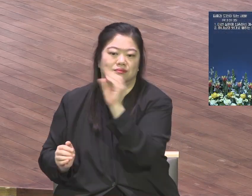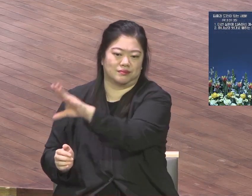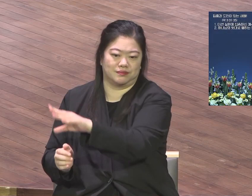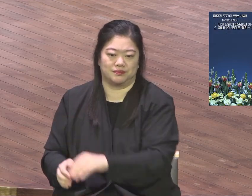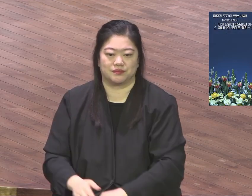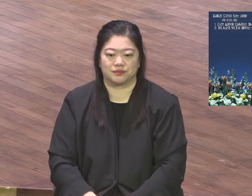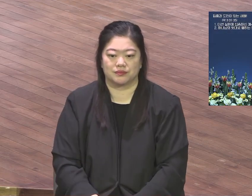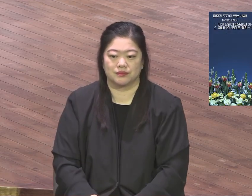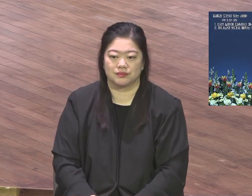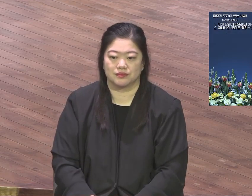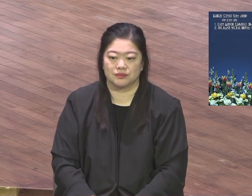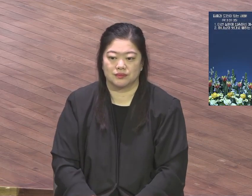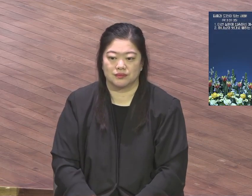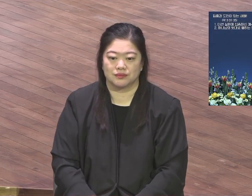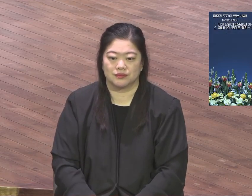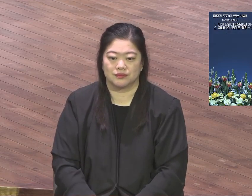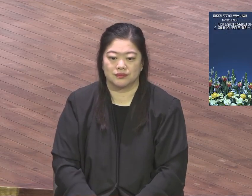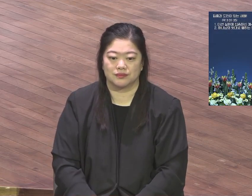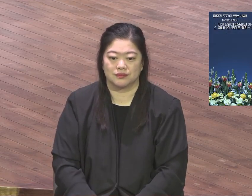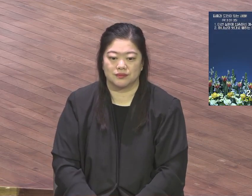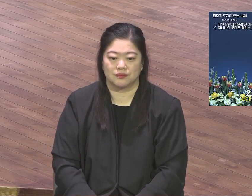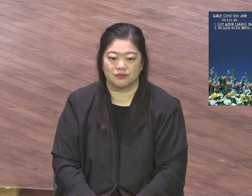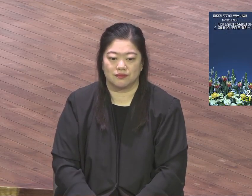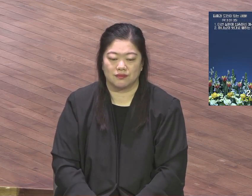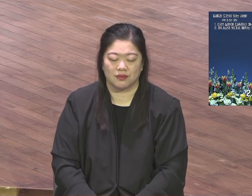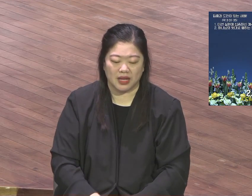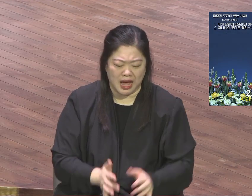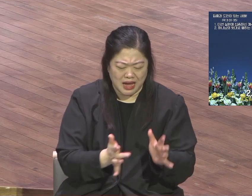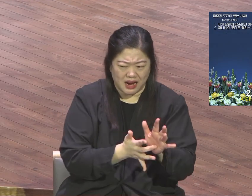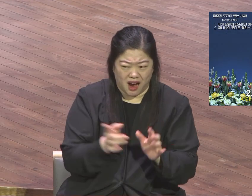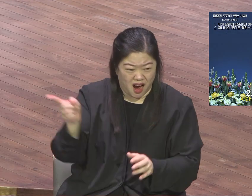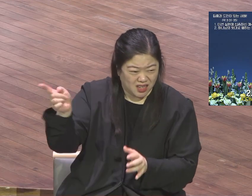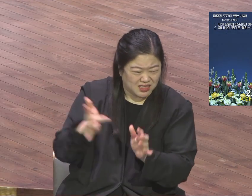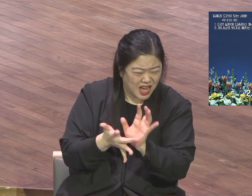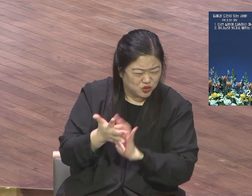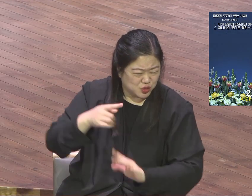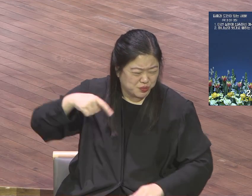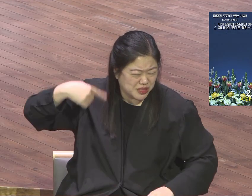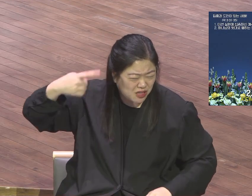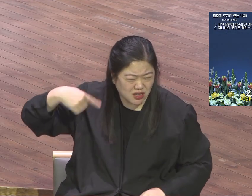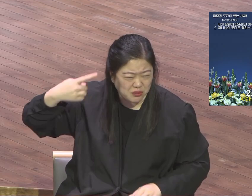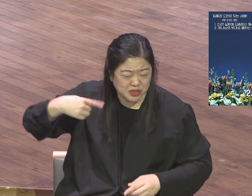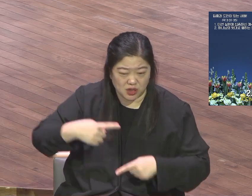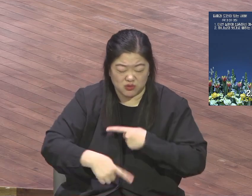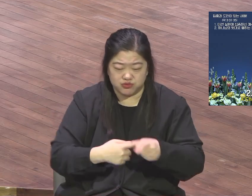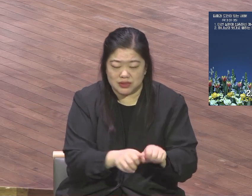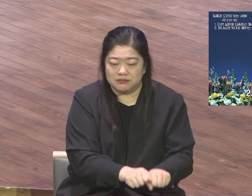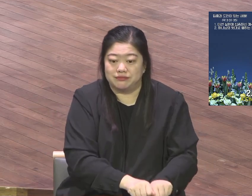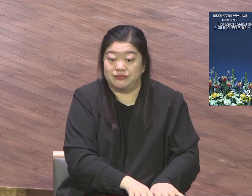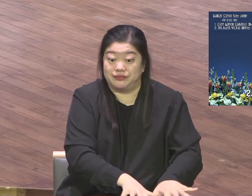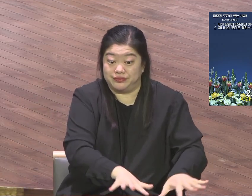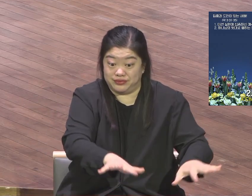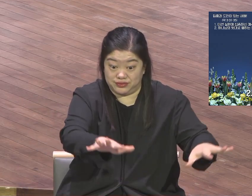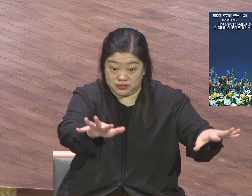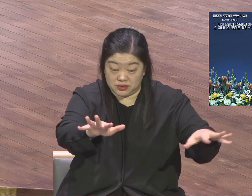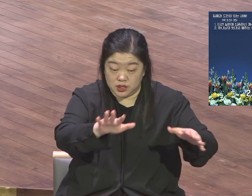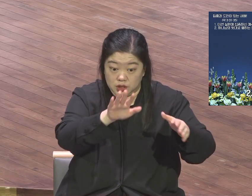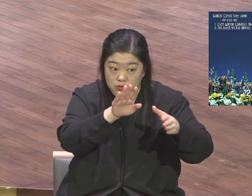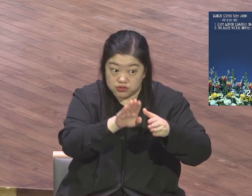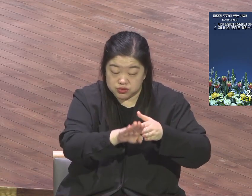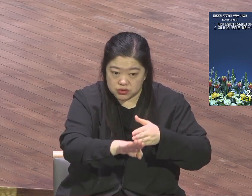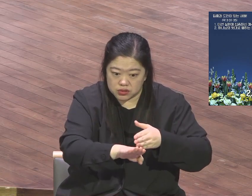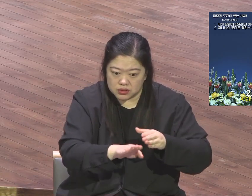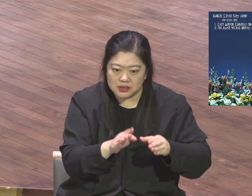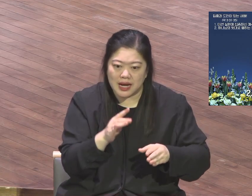예수님에 대한 악성 루머가 전 이스라엘로 퍼졌고 예수님의 어머니와 동생들도 이 소문을